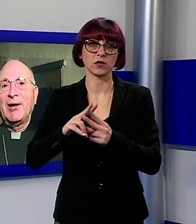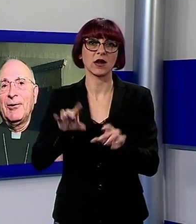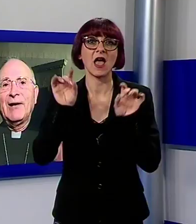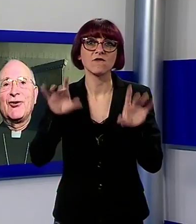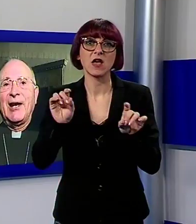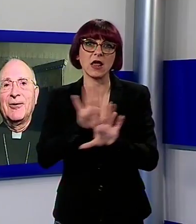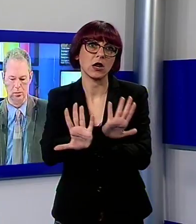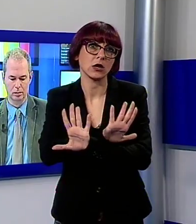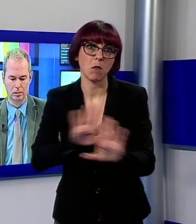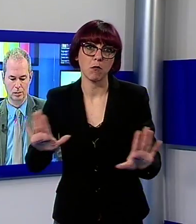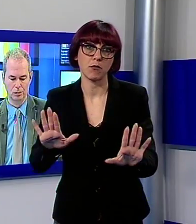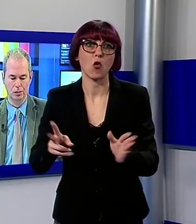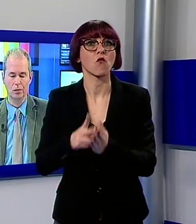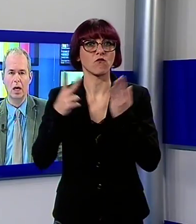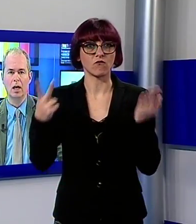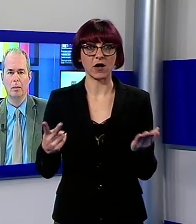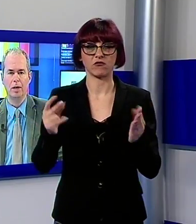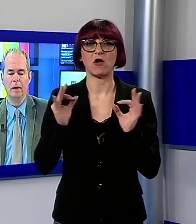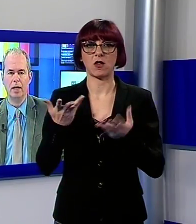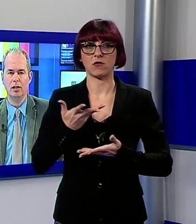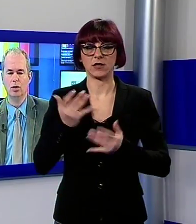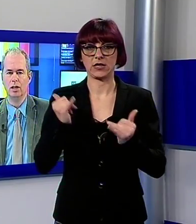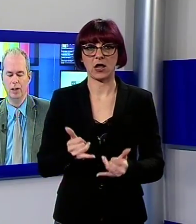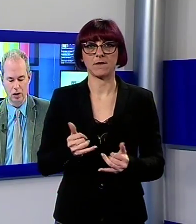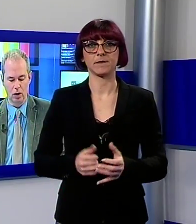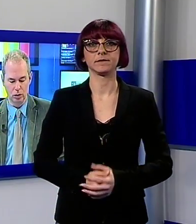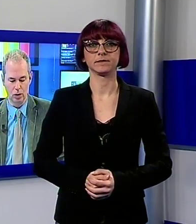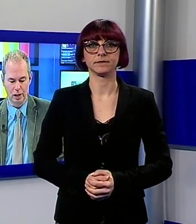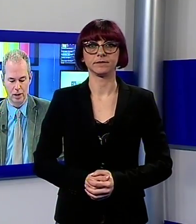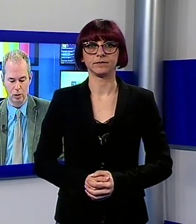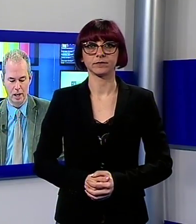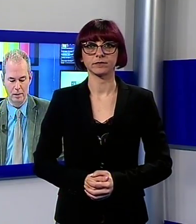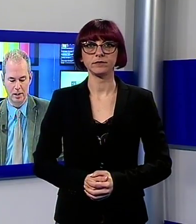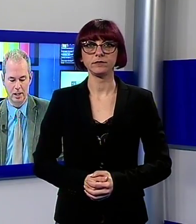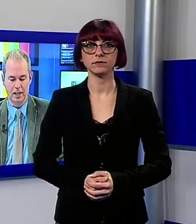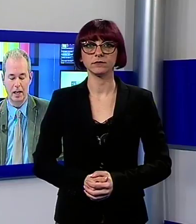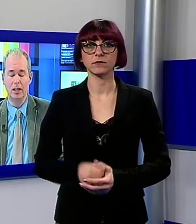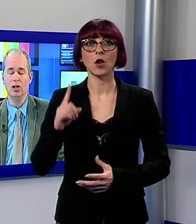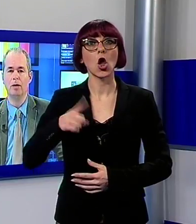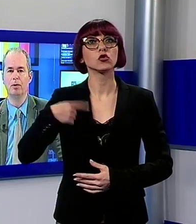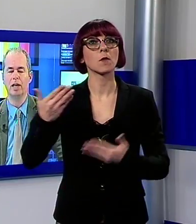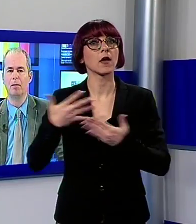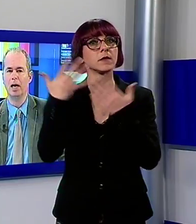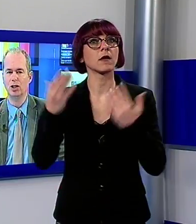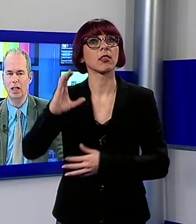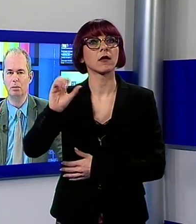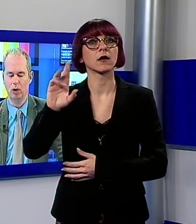davvero Vangelo. Prima di chiudere vi ricordo che domani mattina a Careggina è in programma la